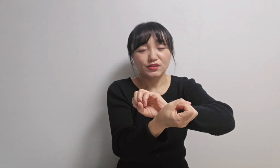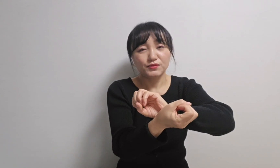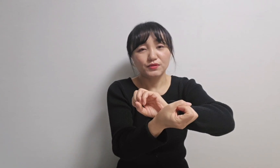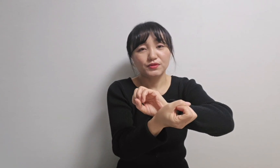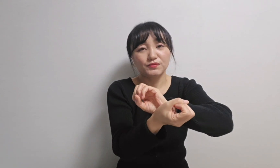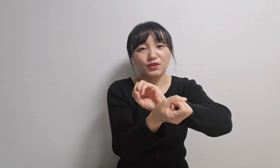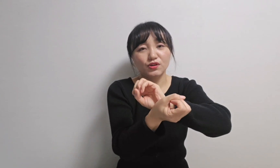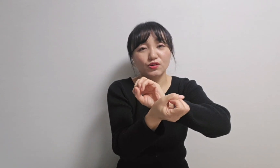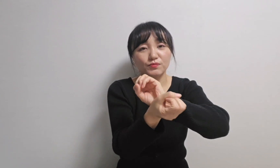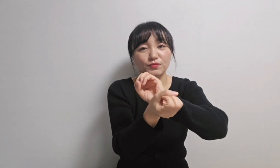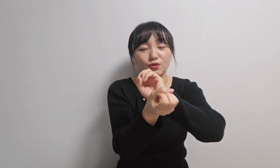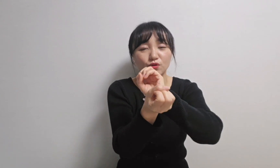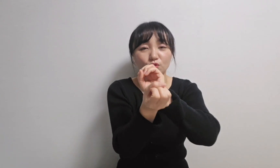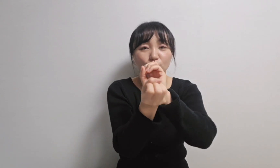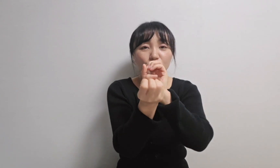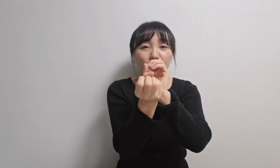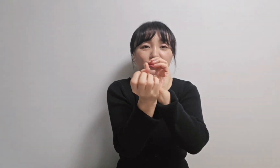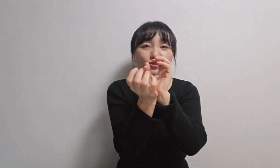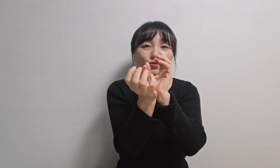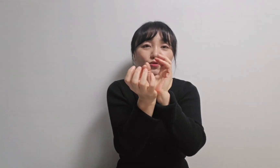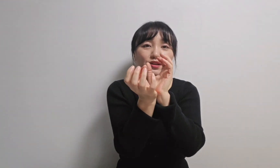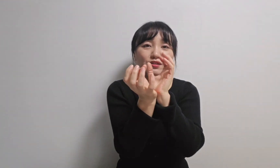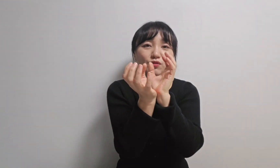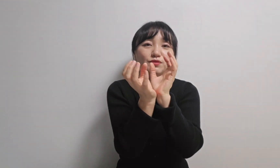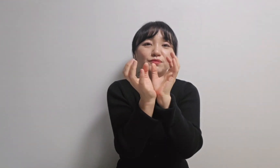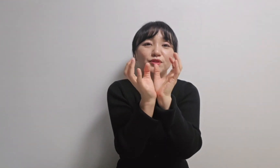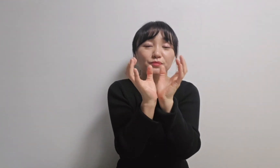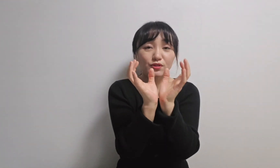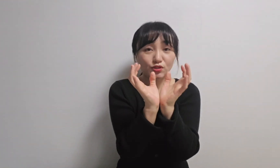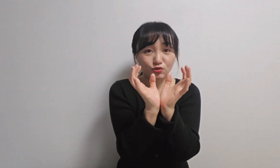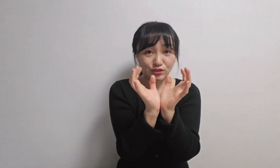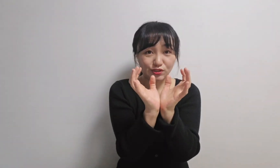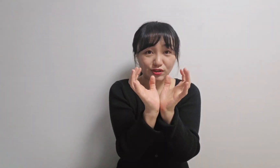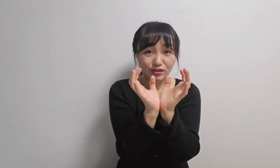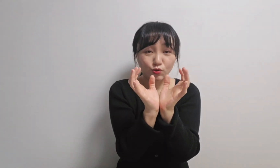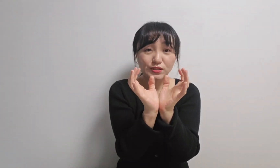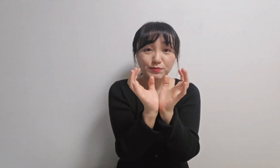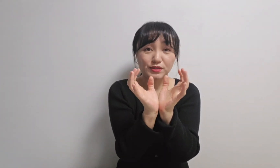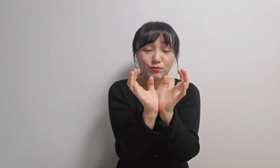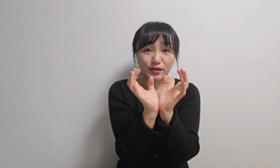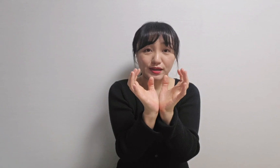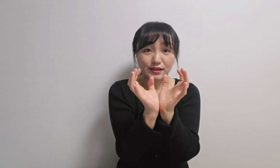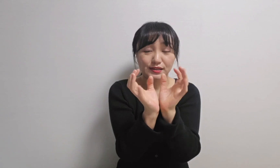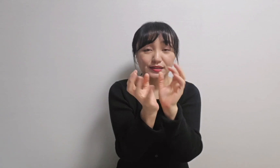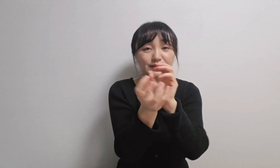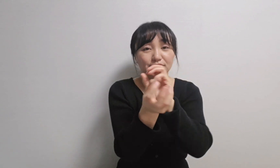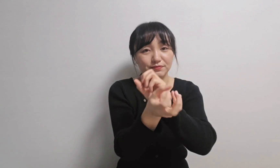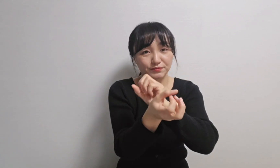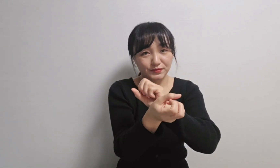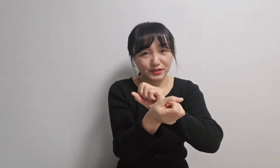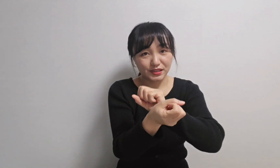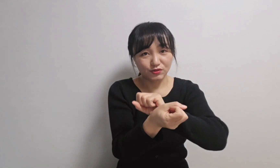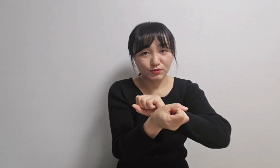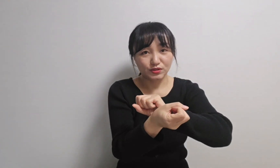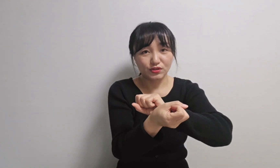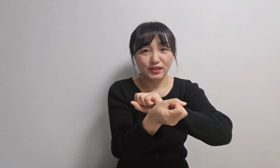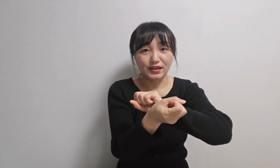점점 이렇게 돌리면서 손가락을 점점 펼쳐 주실 거예요. 꽃이 피는 모양. 자, 주먹